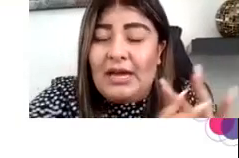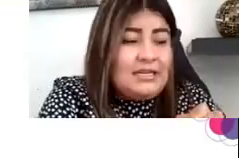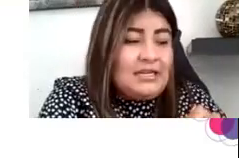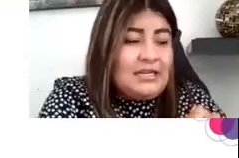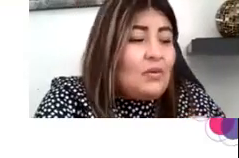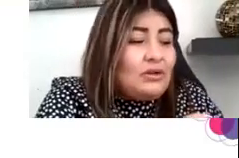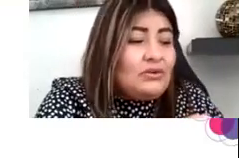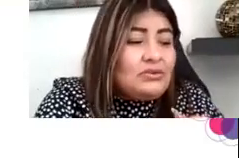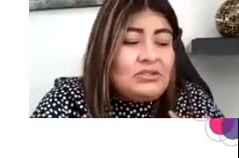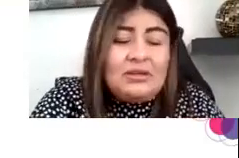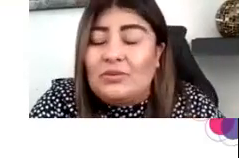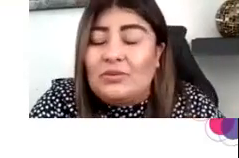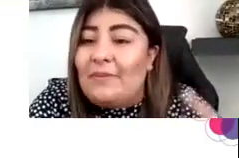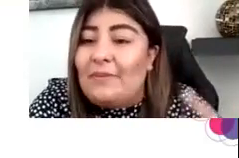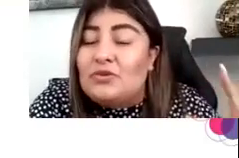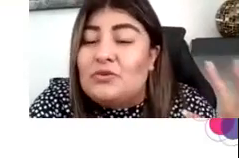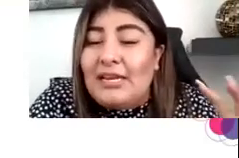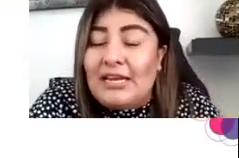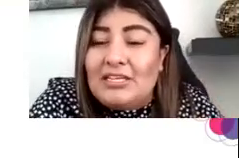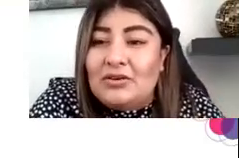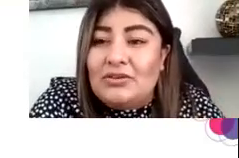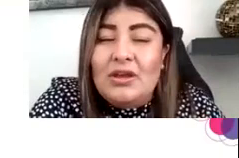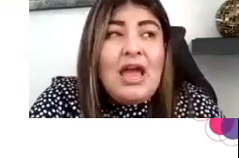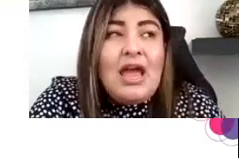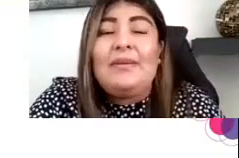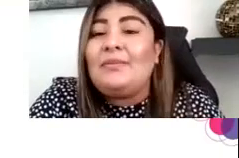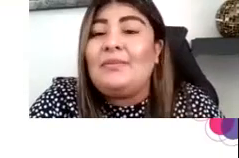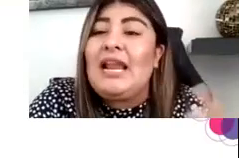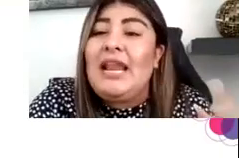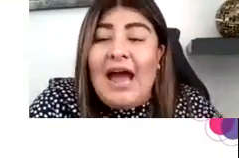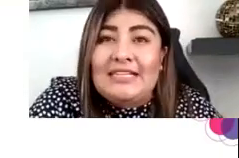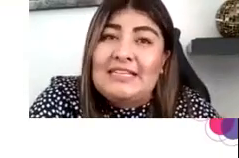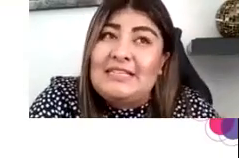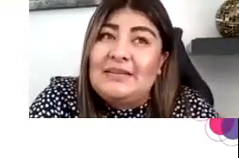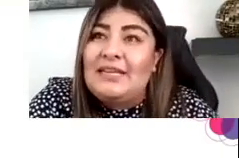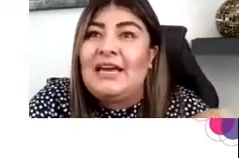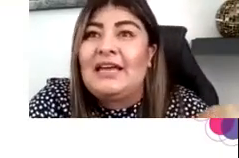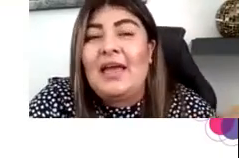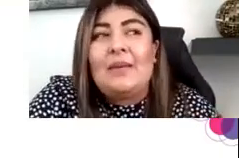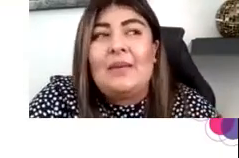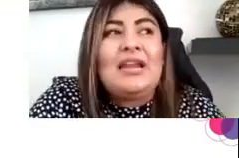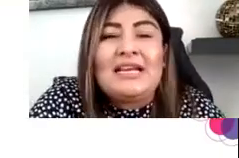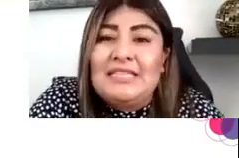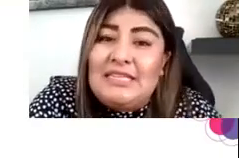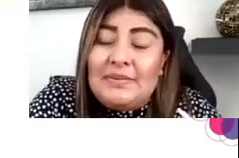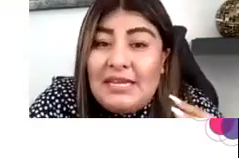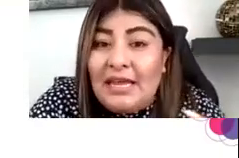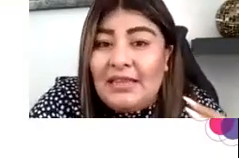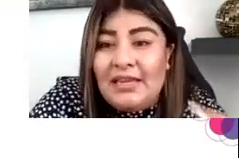aquí. Cuando nosotros hablamos de la minusvalía, chicos, hablamos a la accesibilidad. ¿Pero a la accesibilidad de qué,